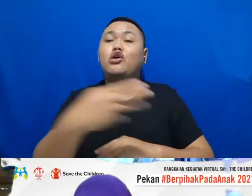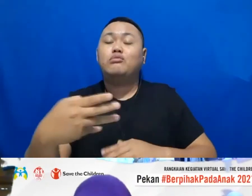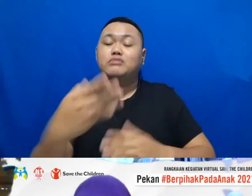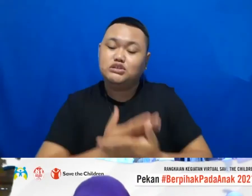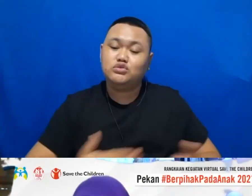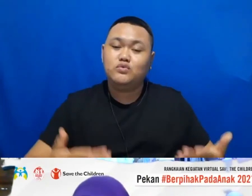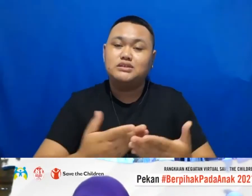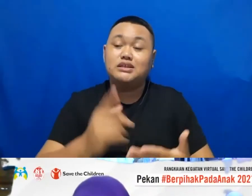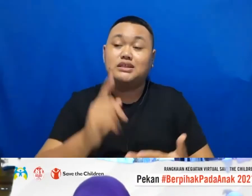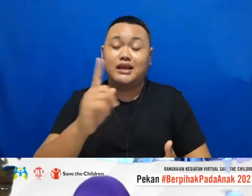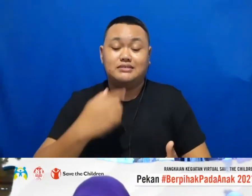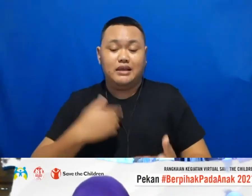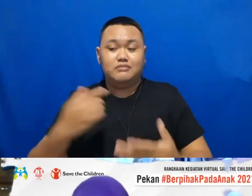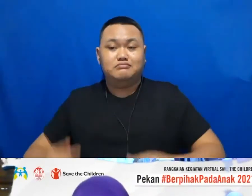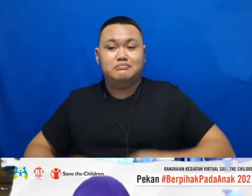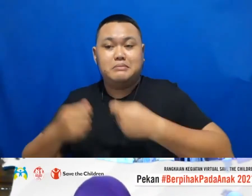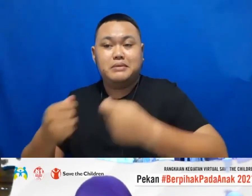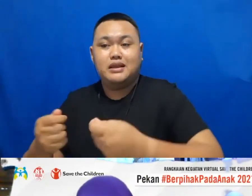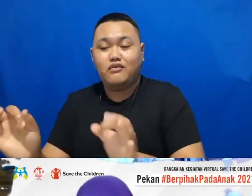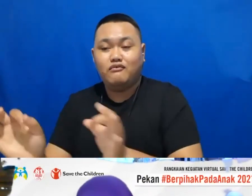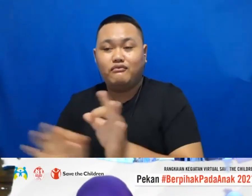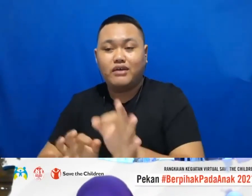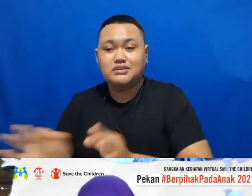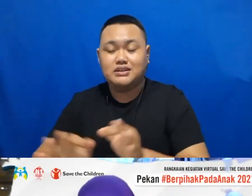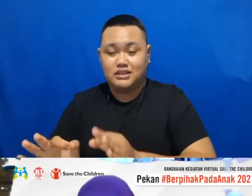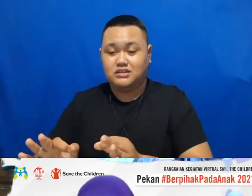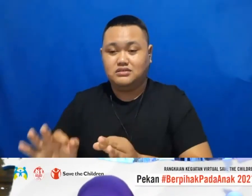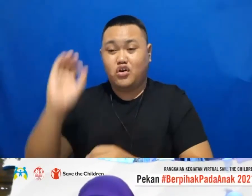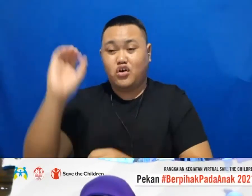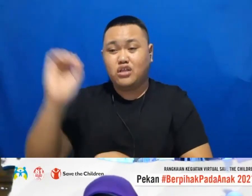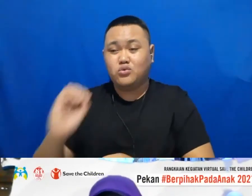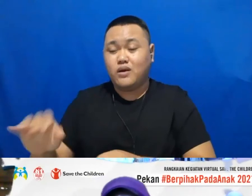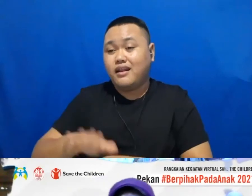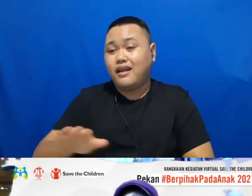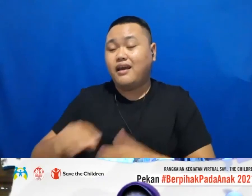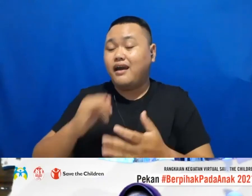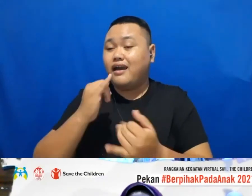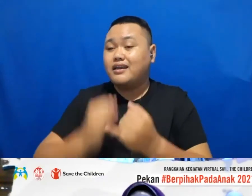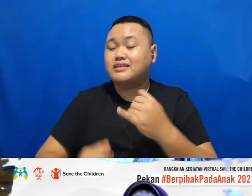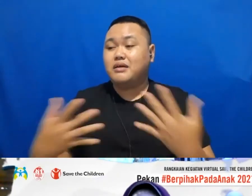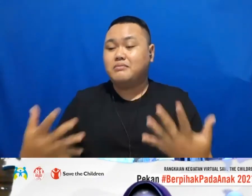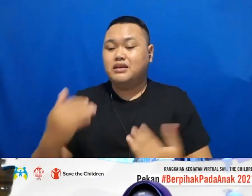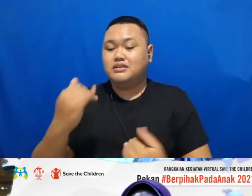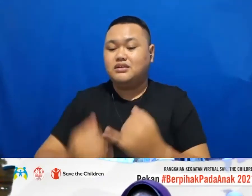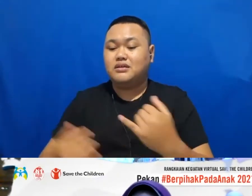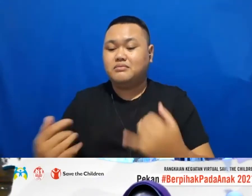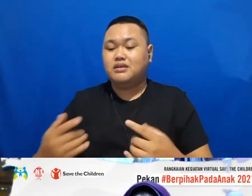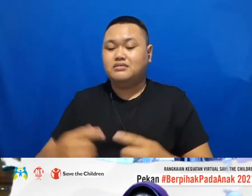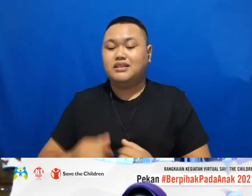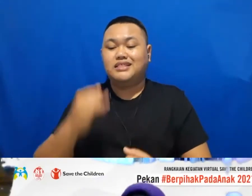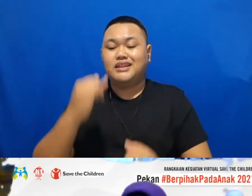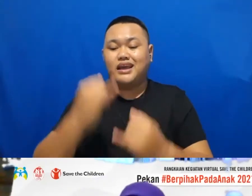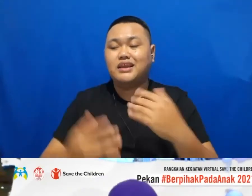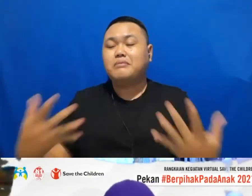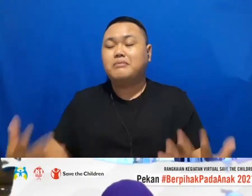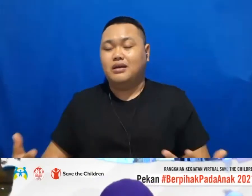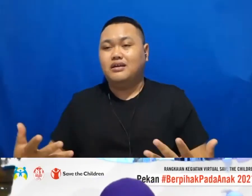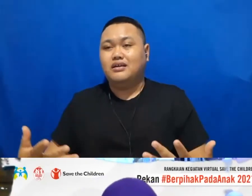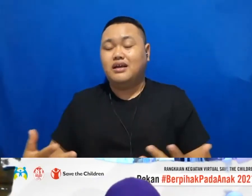Ya. Baik, sekarang kita masuk ke sesi penanggap. Kami perkenalkan ulang, ada Ibu Alisa Wahid, psikolog keluarga